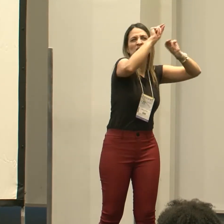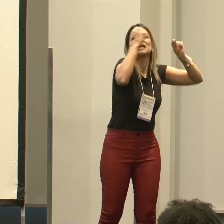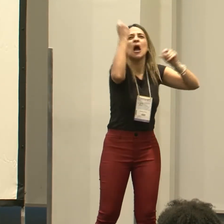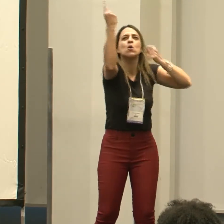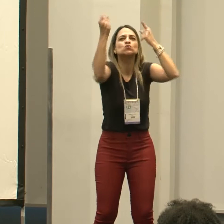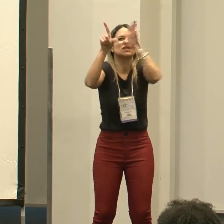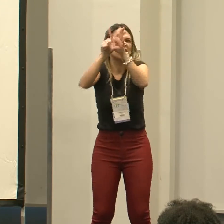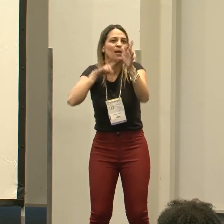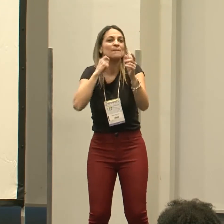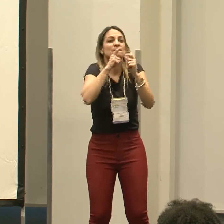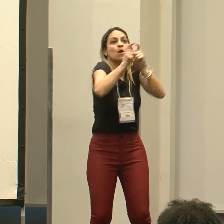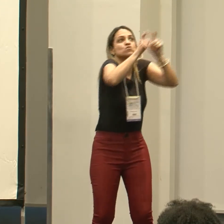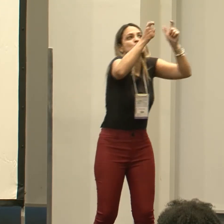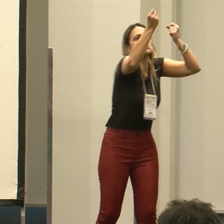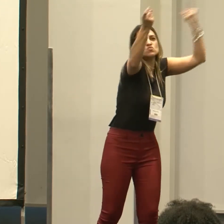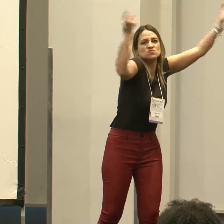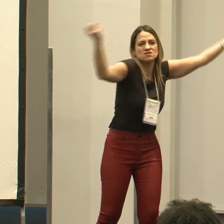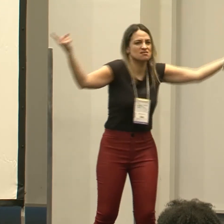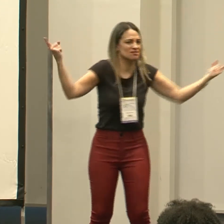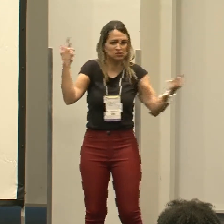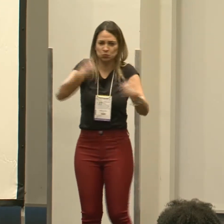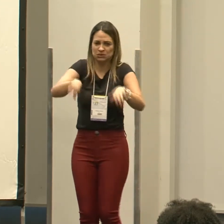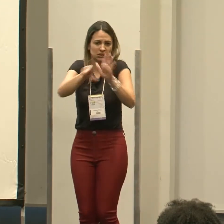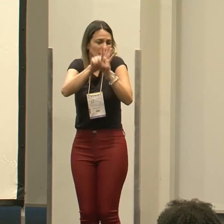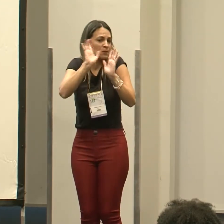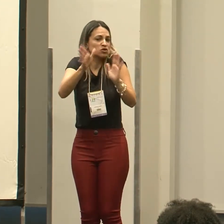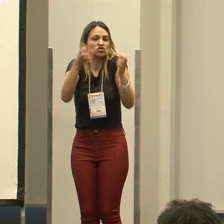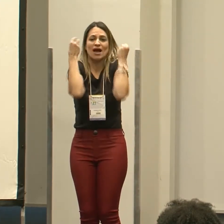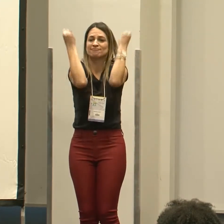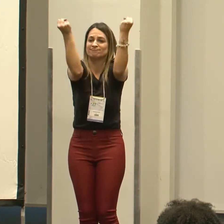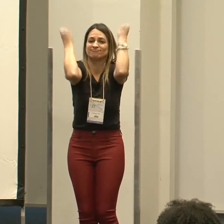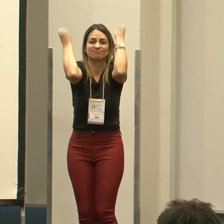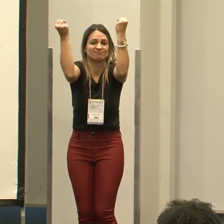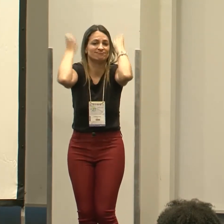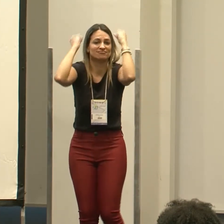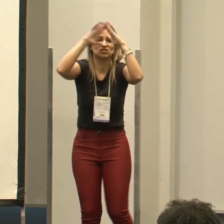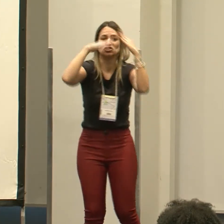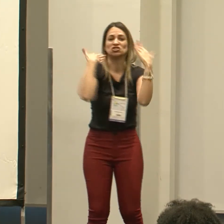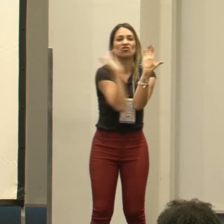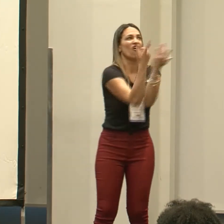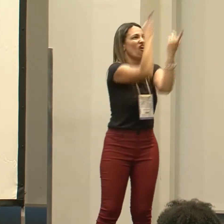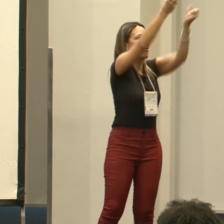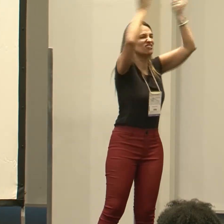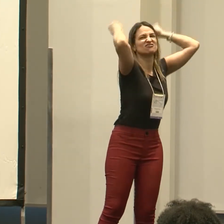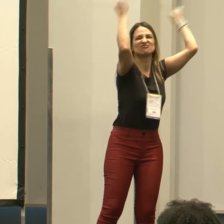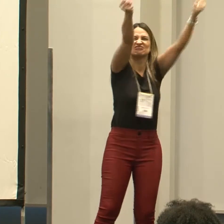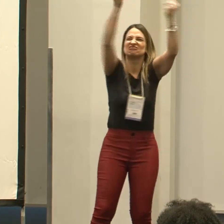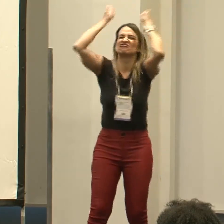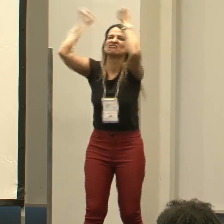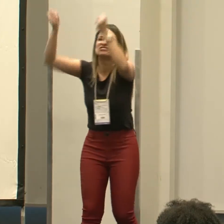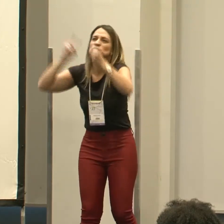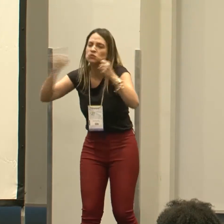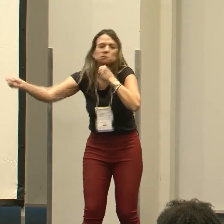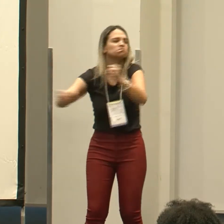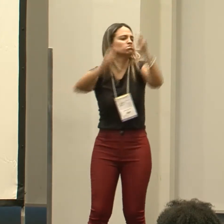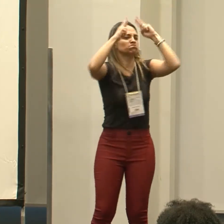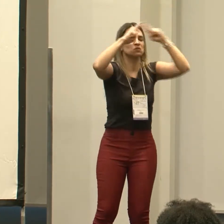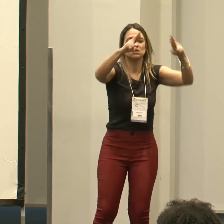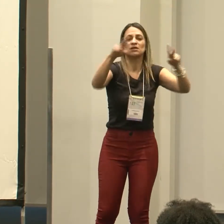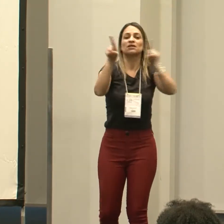Lá na Europa, em alguns outros países, não há necessidade de lei nenhuma, porque as línguas de sinais já